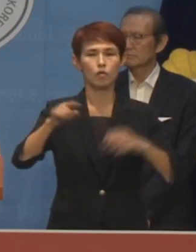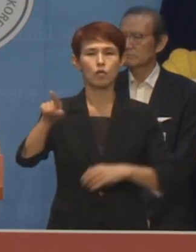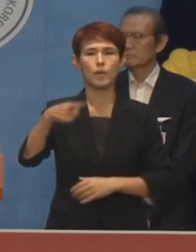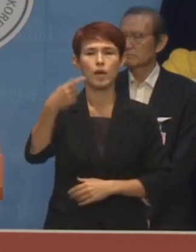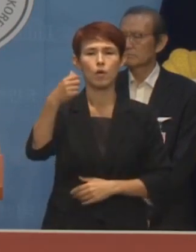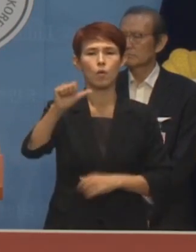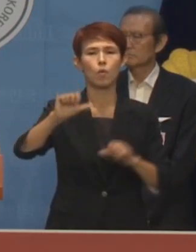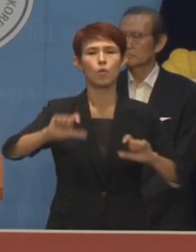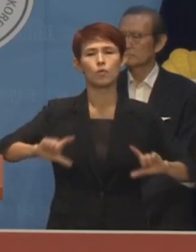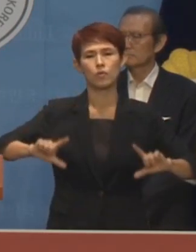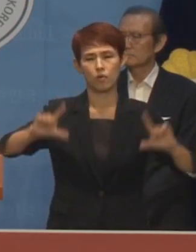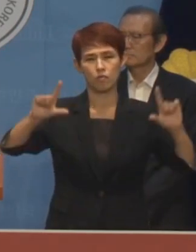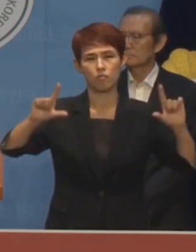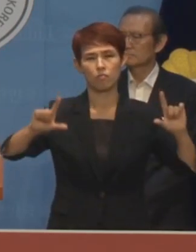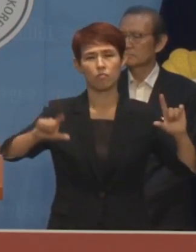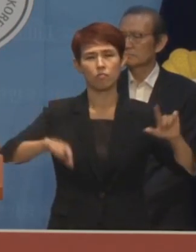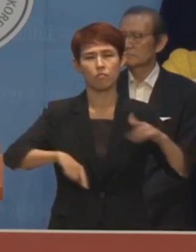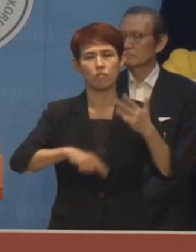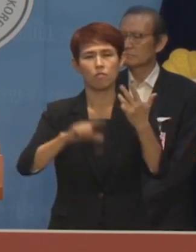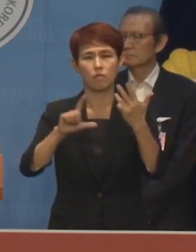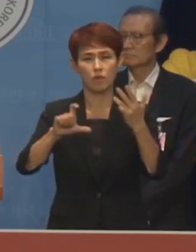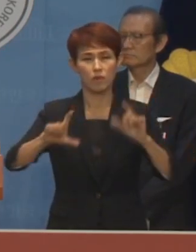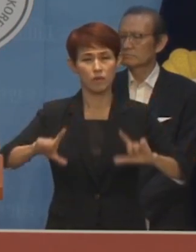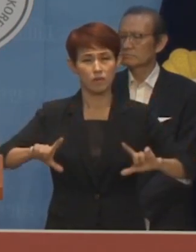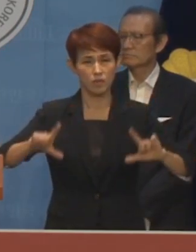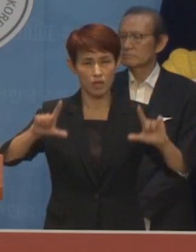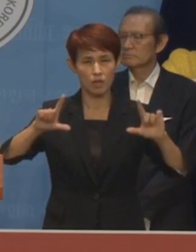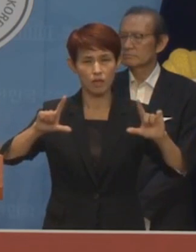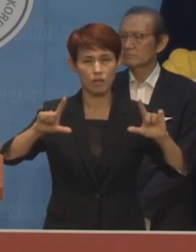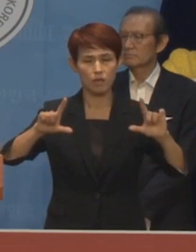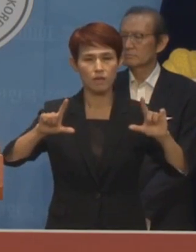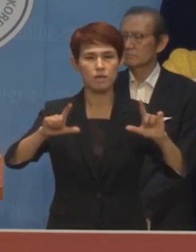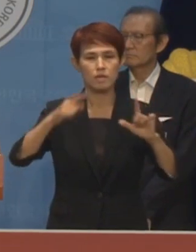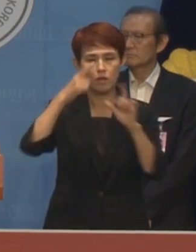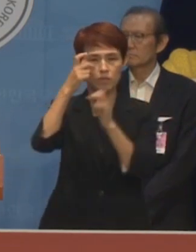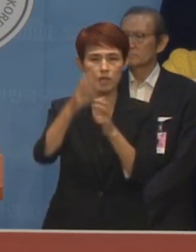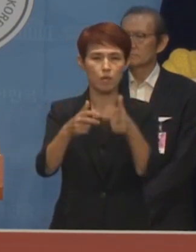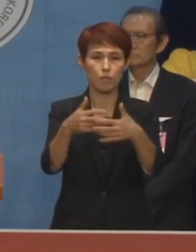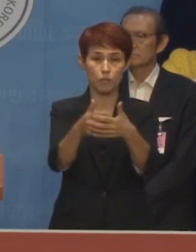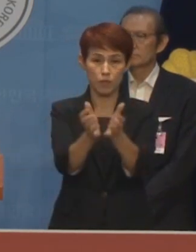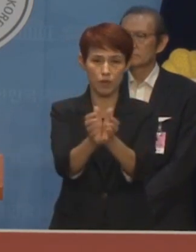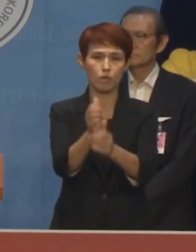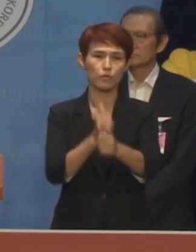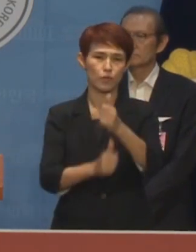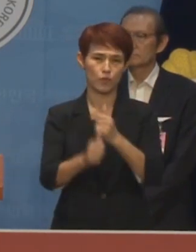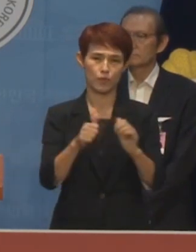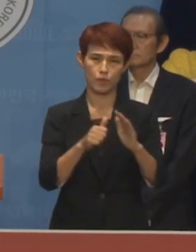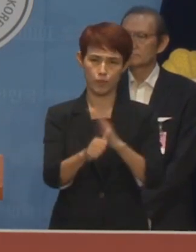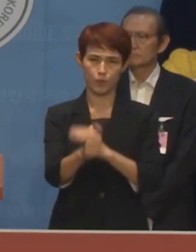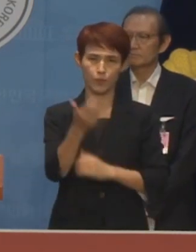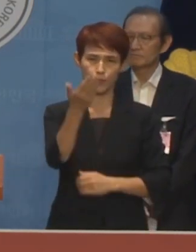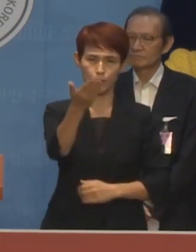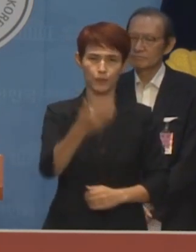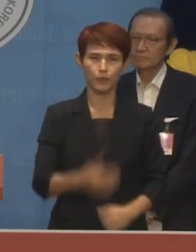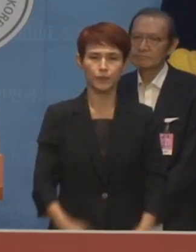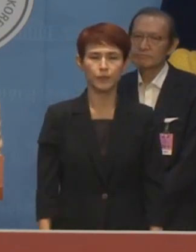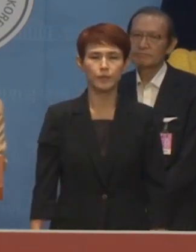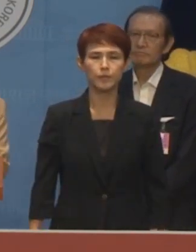105년 광복절 전 조상황 선생 기념사패 후손 대표 주인네, 감사합니다.